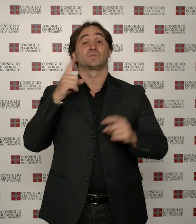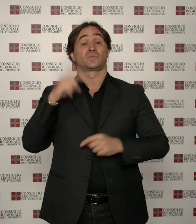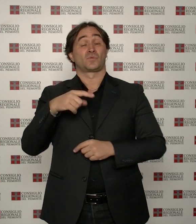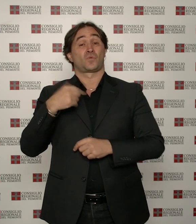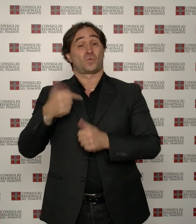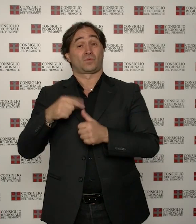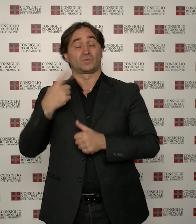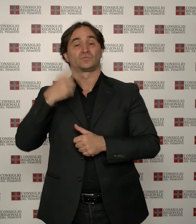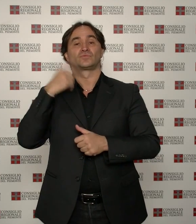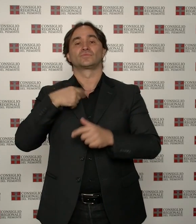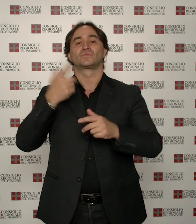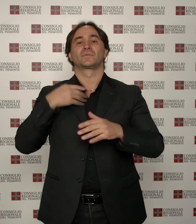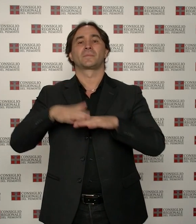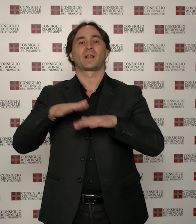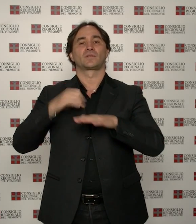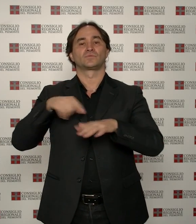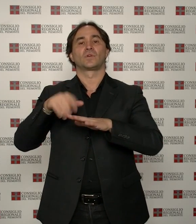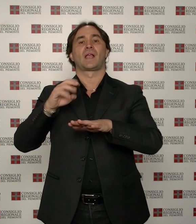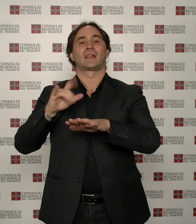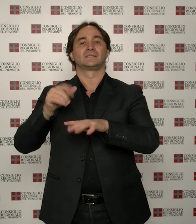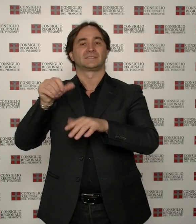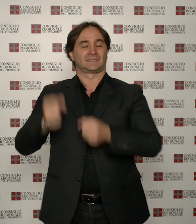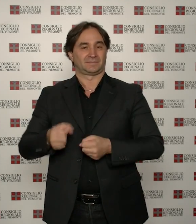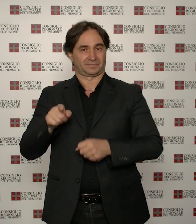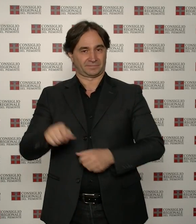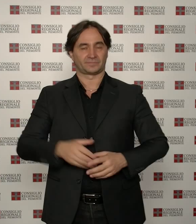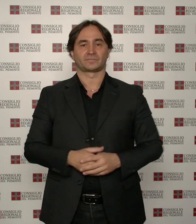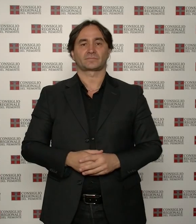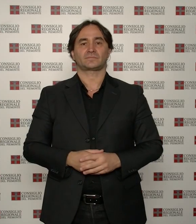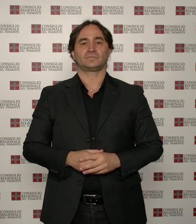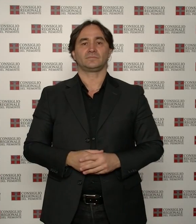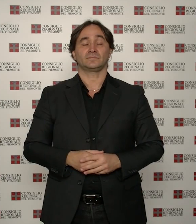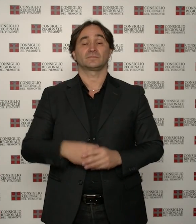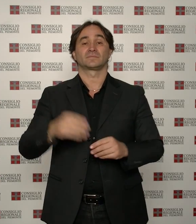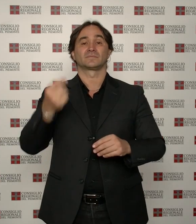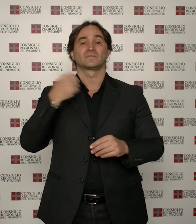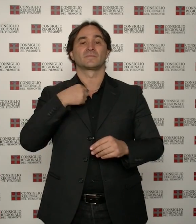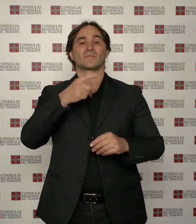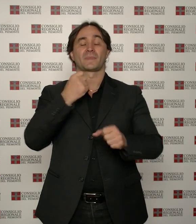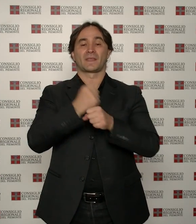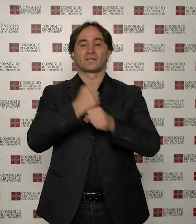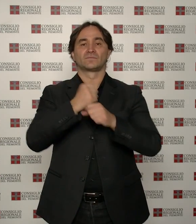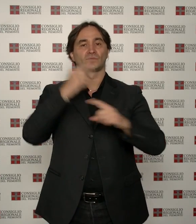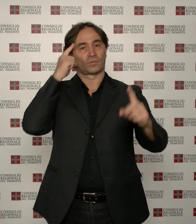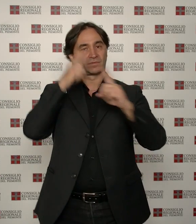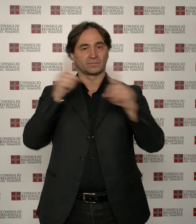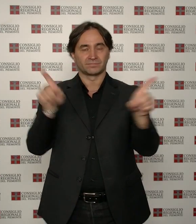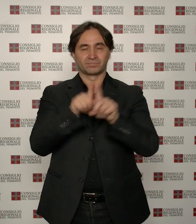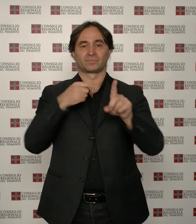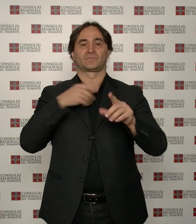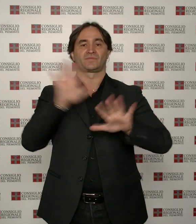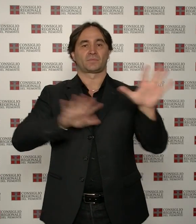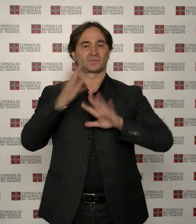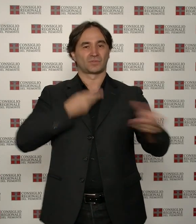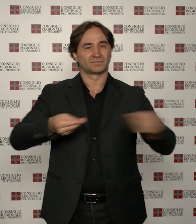pratica delle ski sul territorio regionale. Lavorare su obiettivi comuni, scambiarsi le informazioni, condividere i